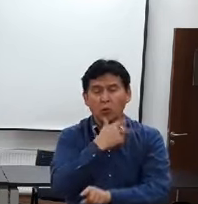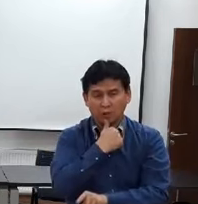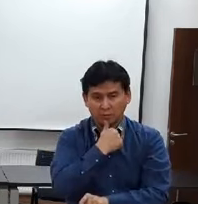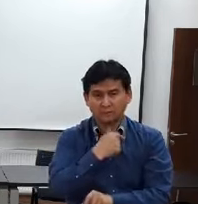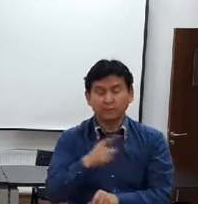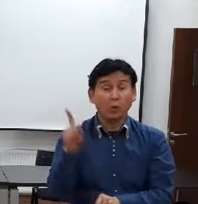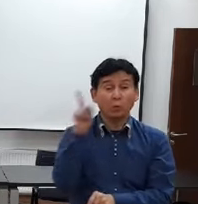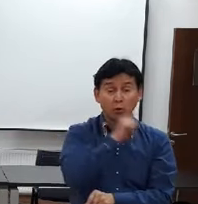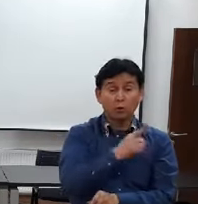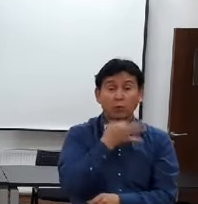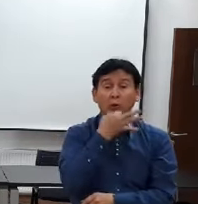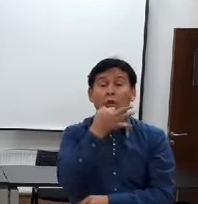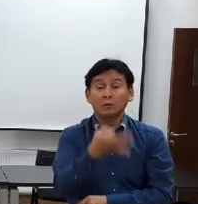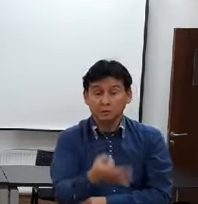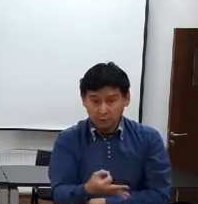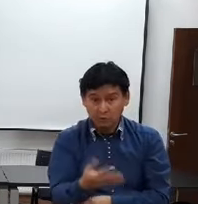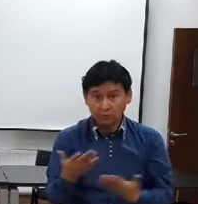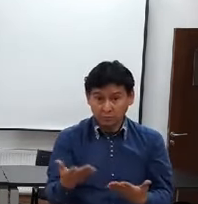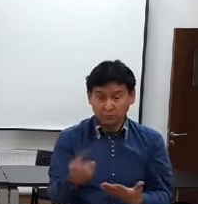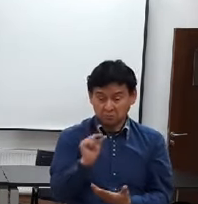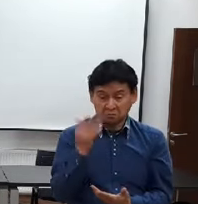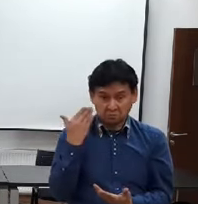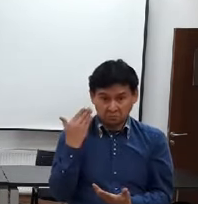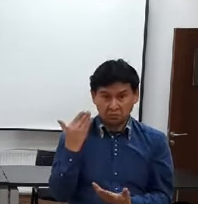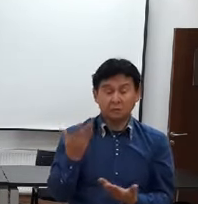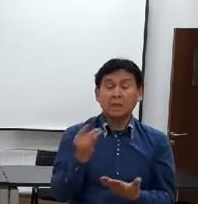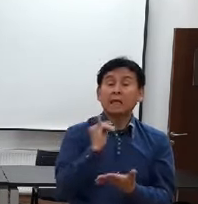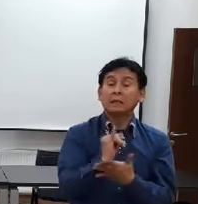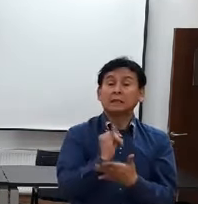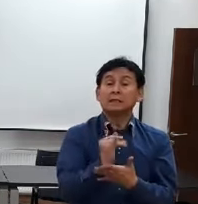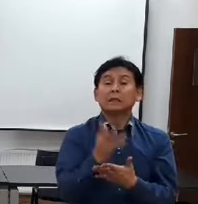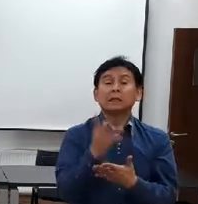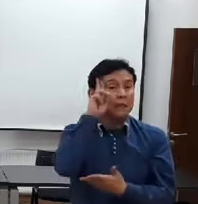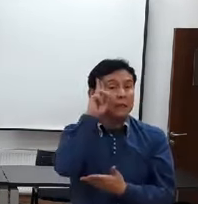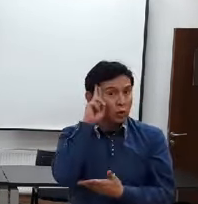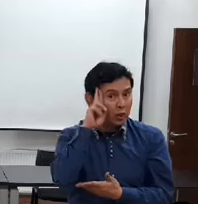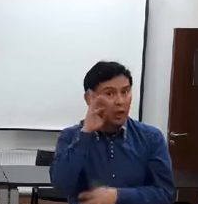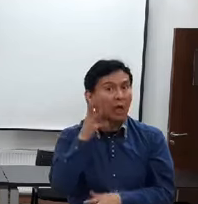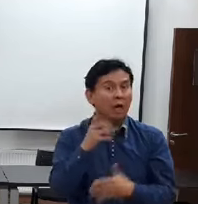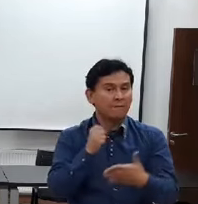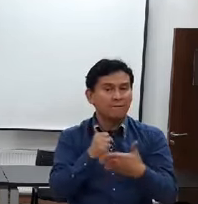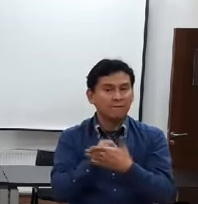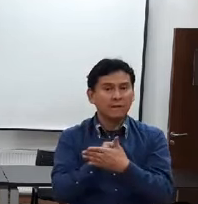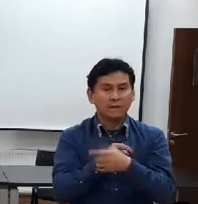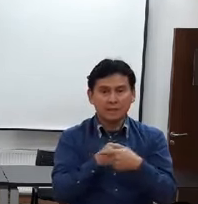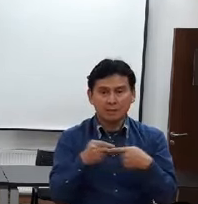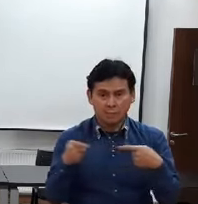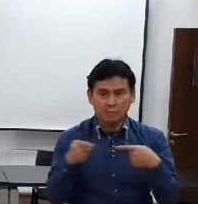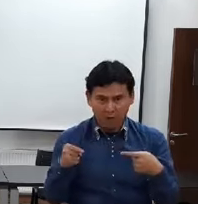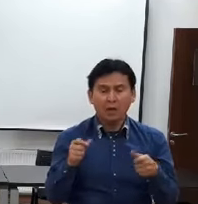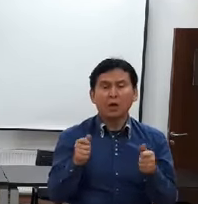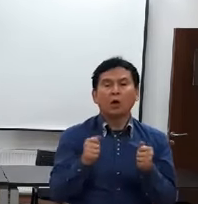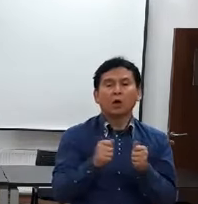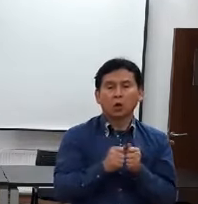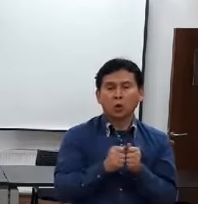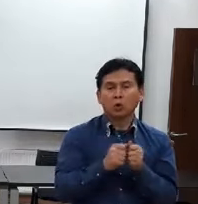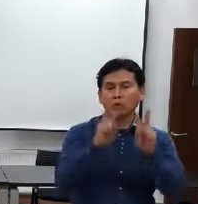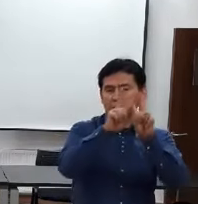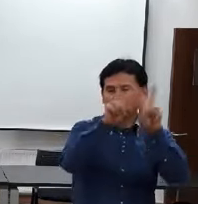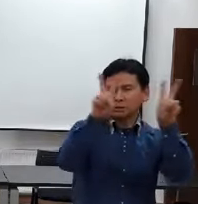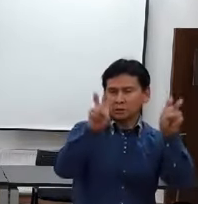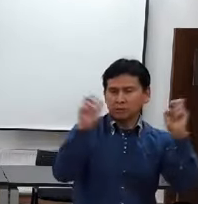Finalmente, tal como lo indicaba hace algunos minutos la Intendenta, recordar que tenemos un fin de semana desde el punto de